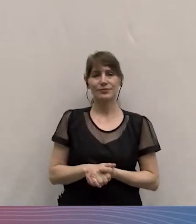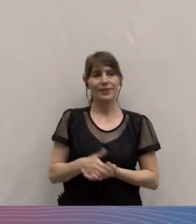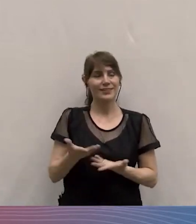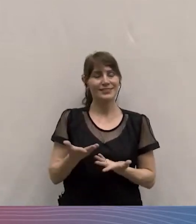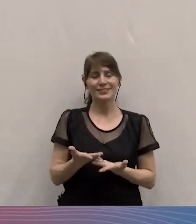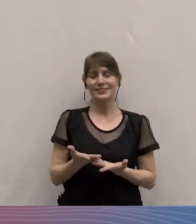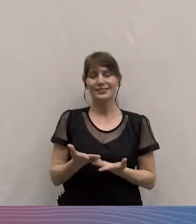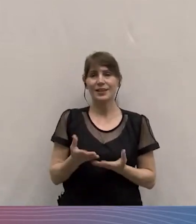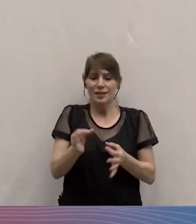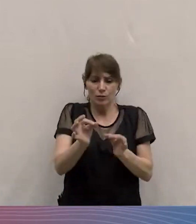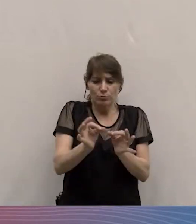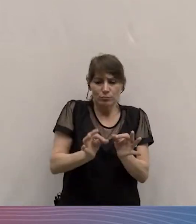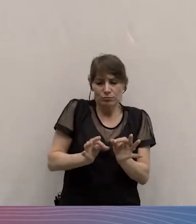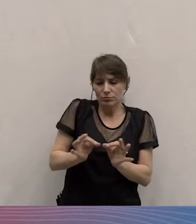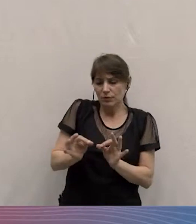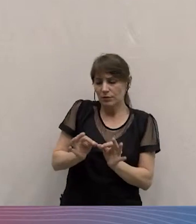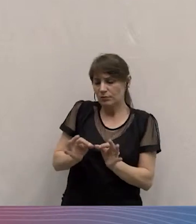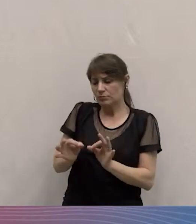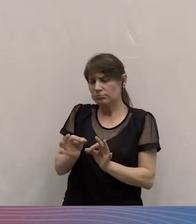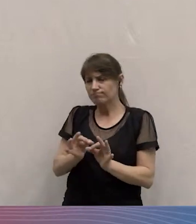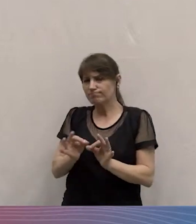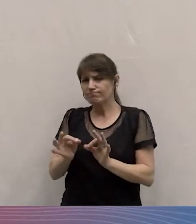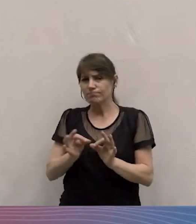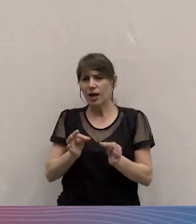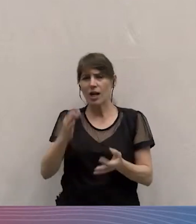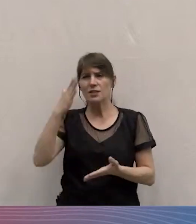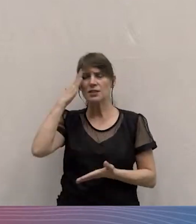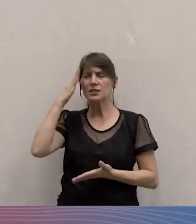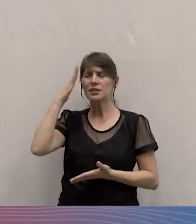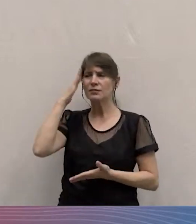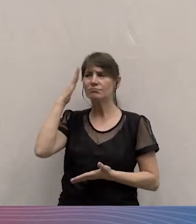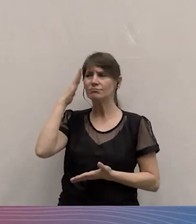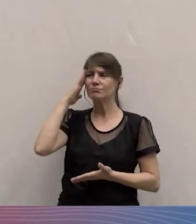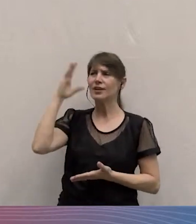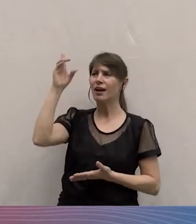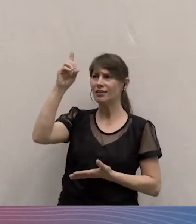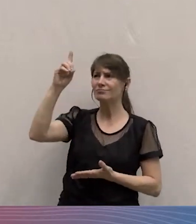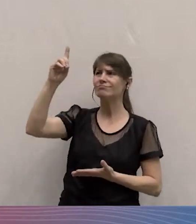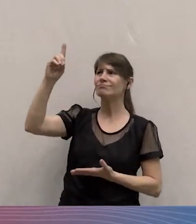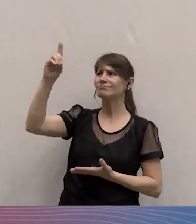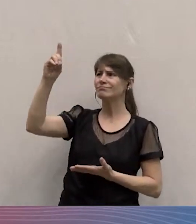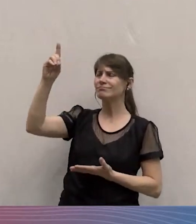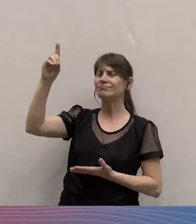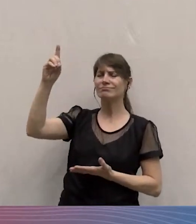Isso não é engenhoso? A sabedoria de Deus?